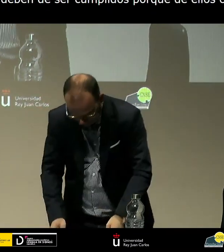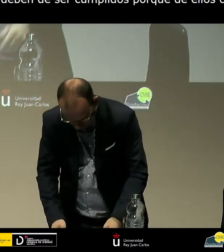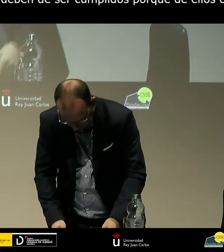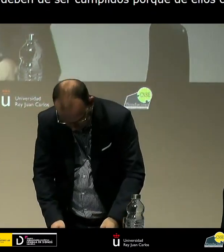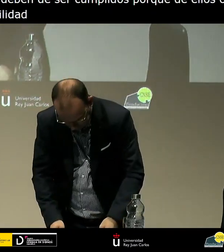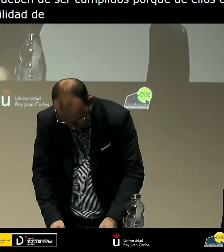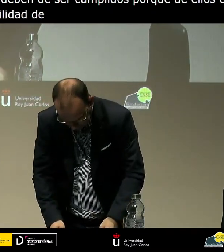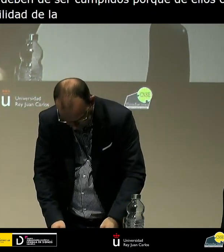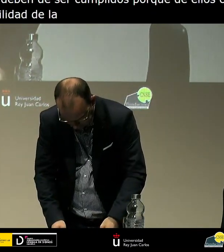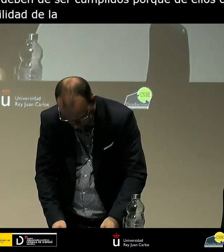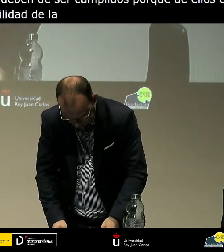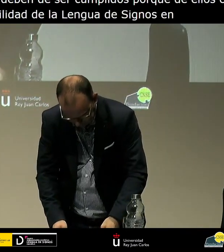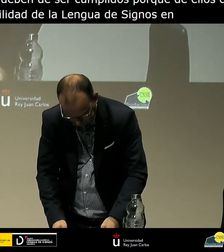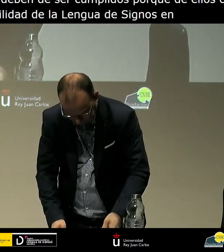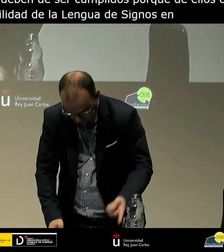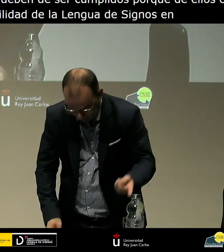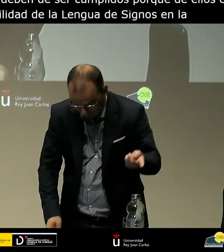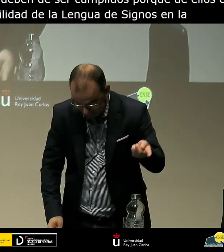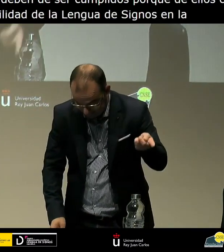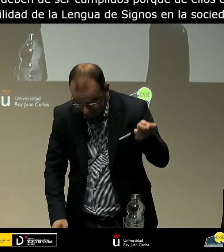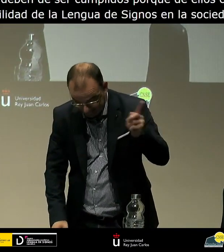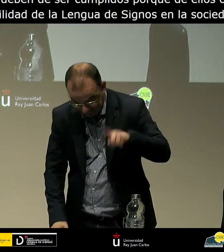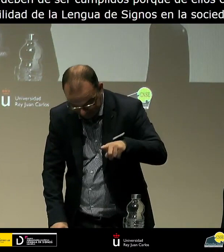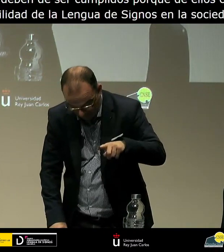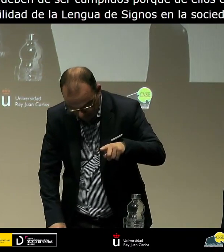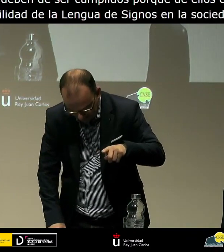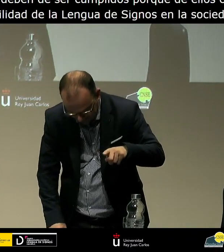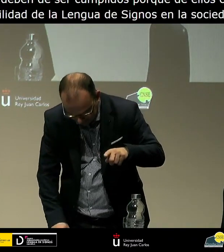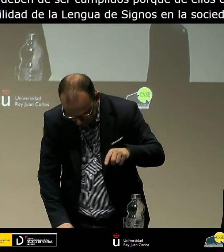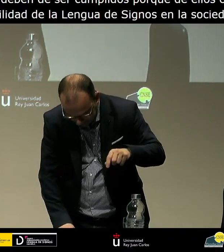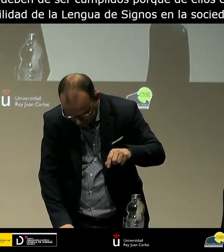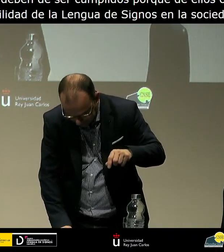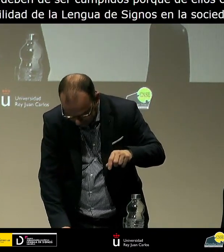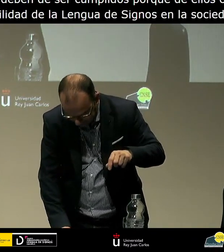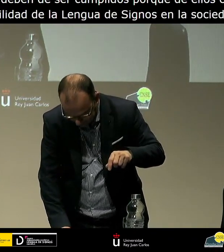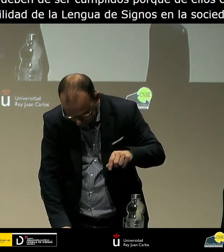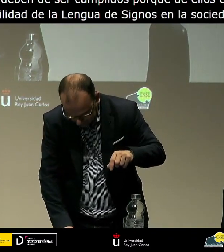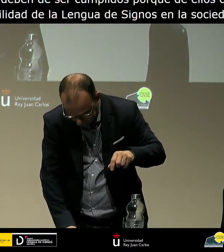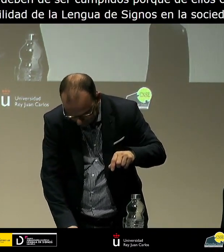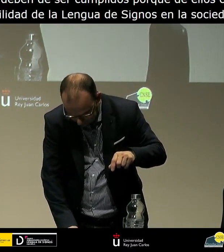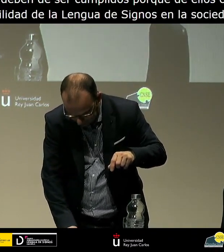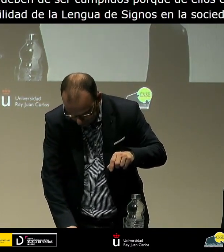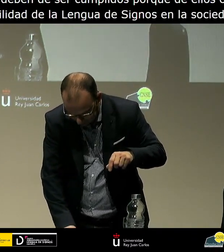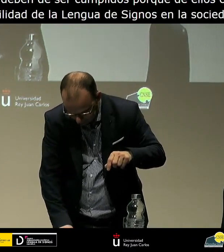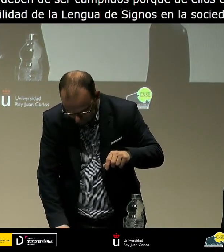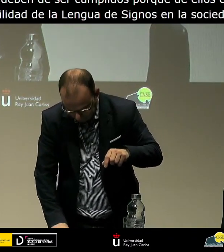la lengua de signos en la sociedad.